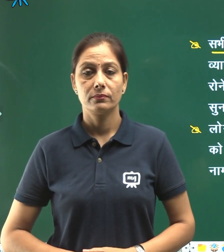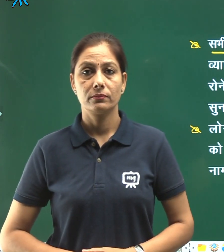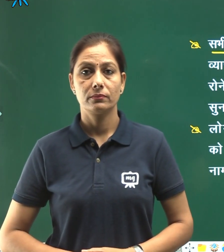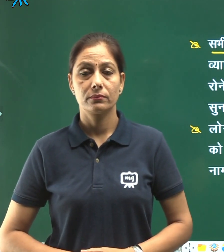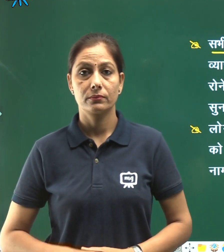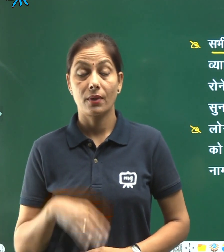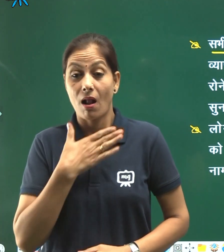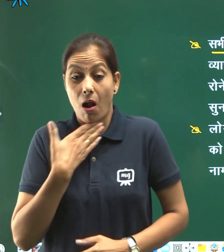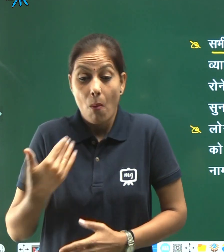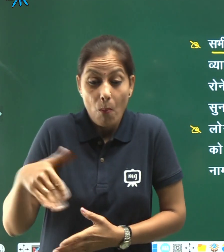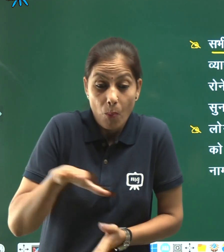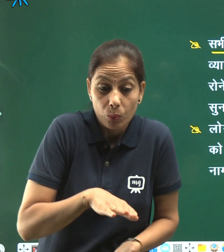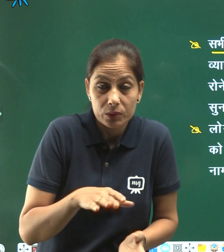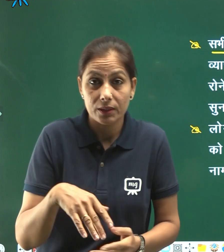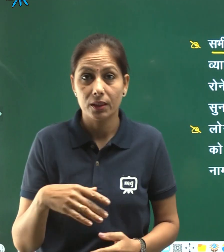मौत का सन्नाटा